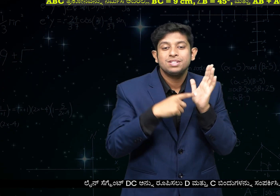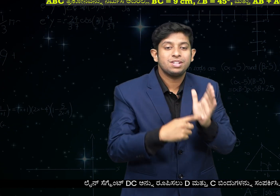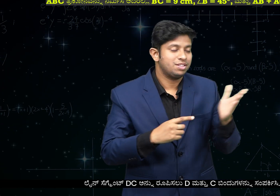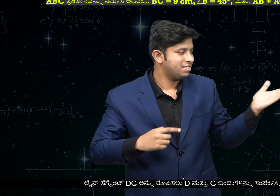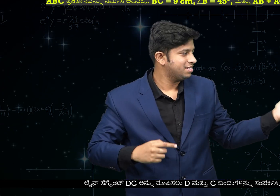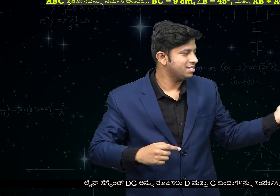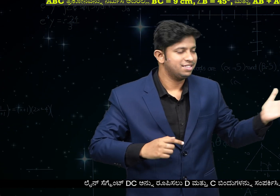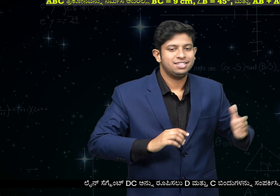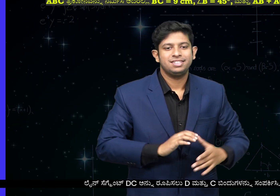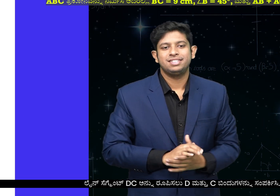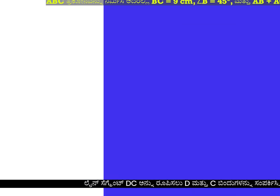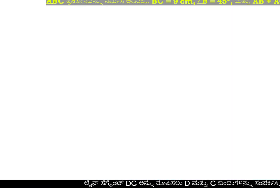ಸಂಪರ್ಕಿಸಿ.